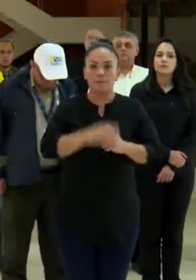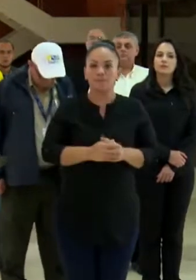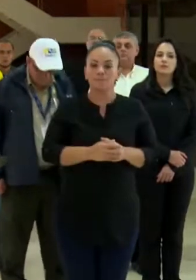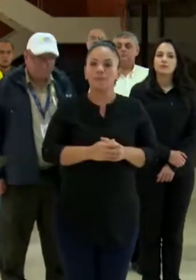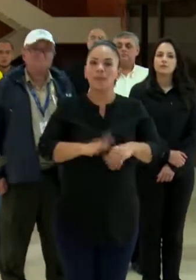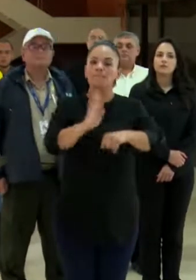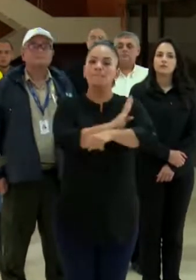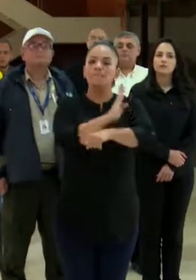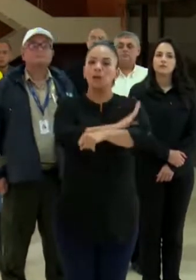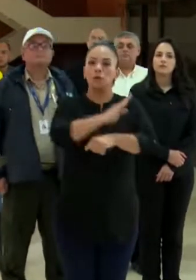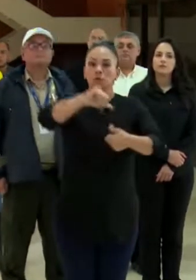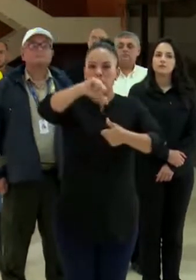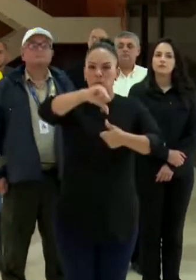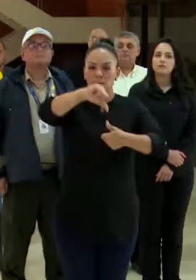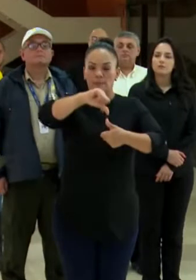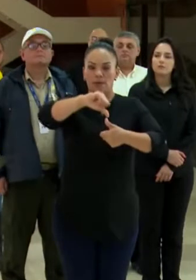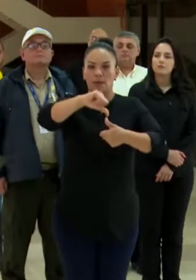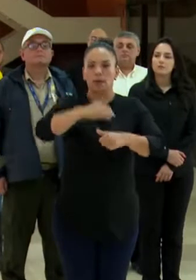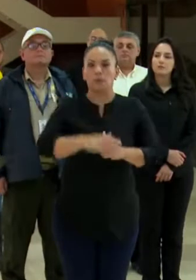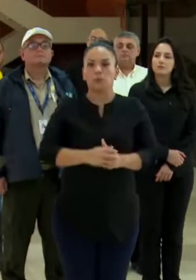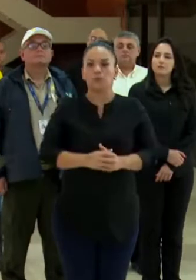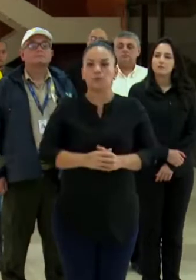Banco Centroamericano